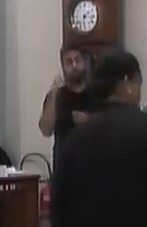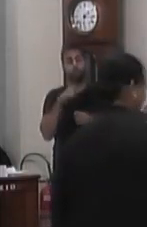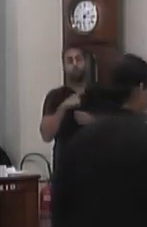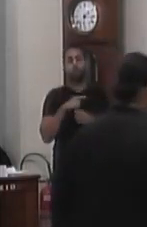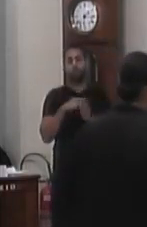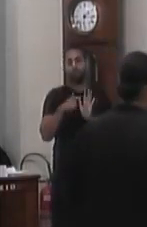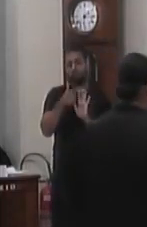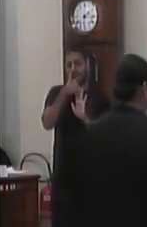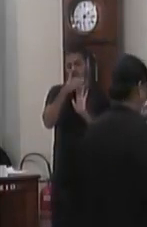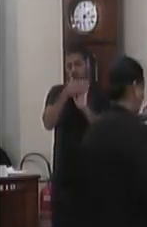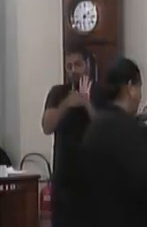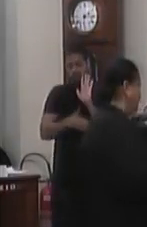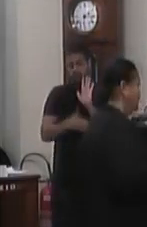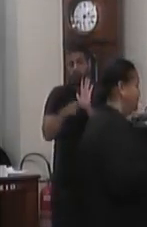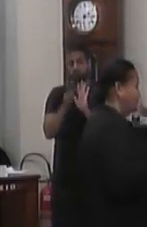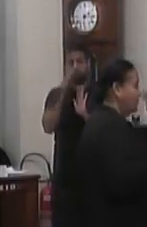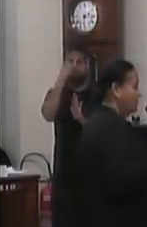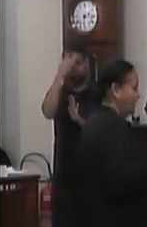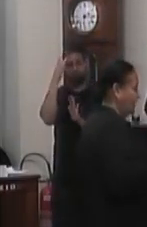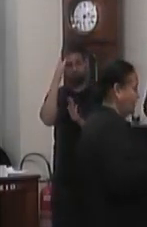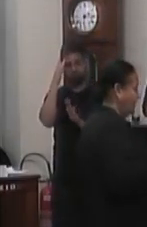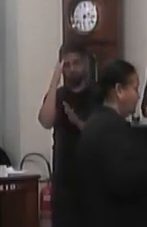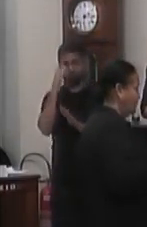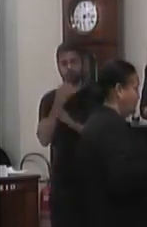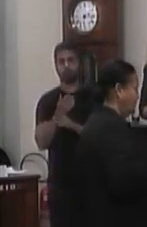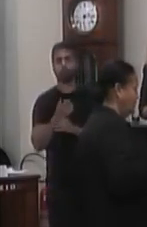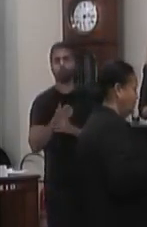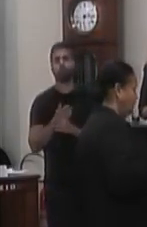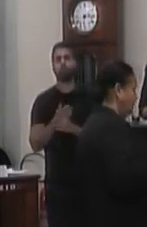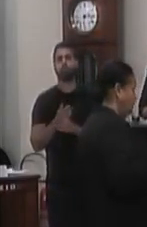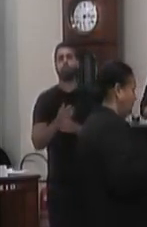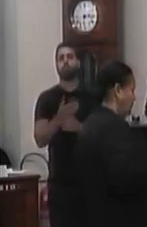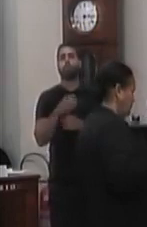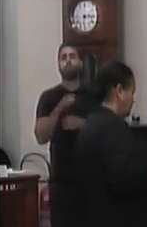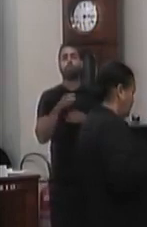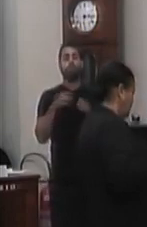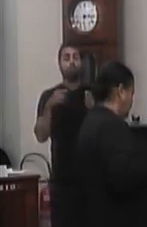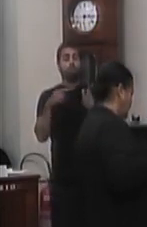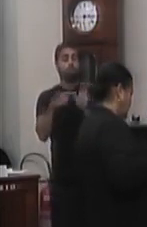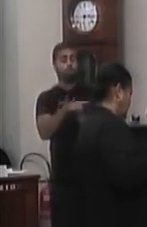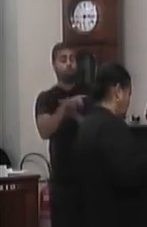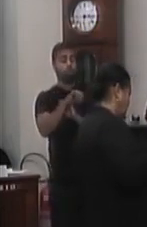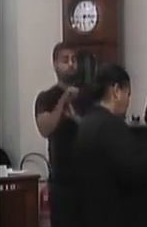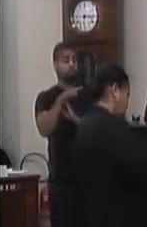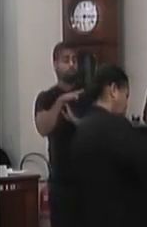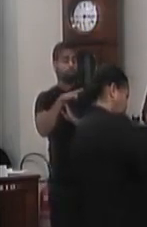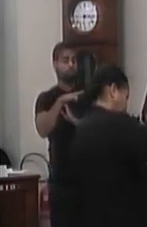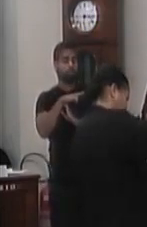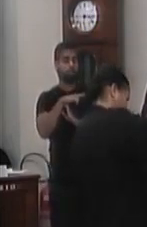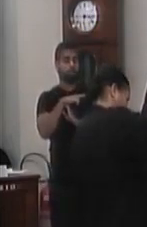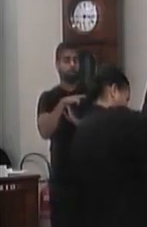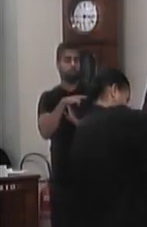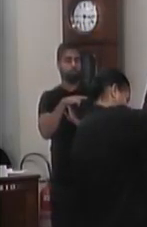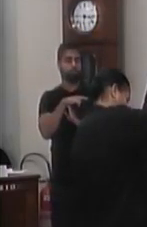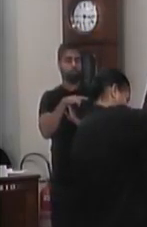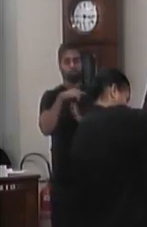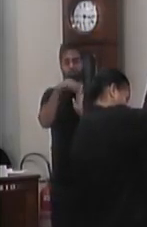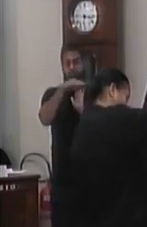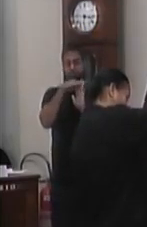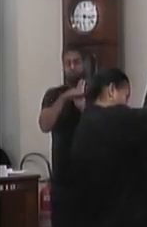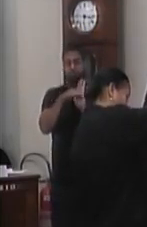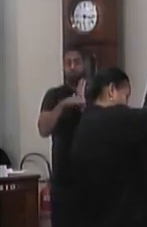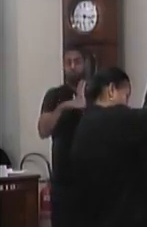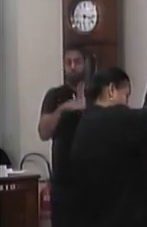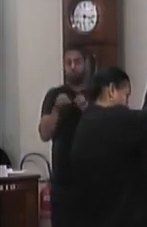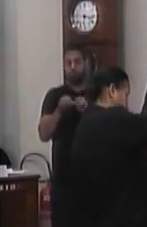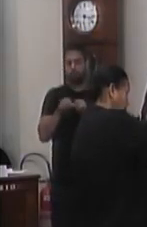lista grande dessas pessoas. Eu queria que você falasse para a gente se existe alguma ordem cronológica para que fazer